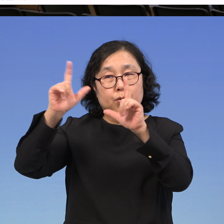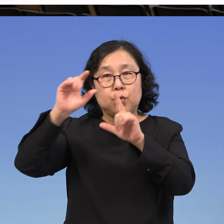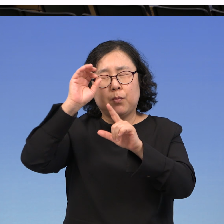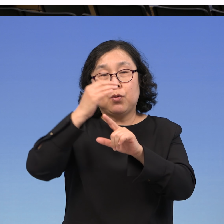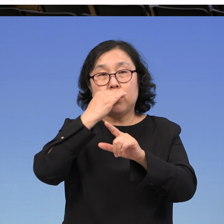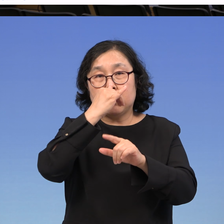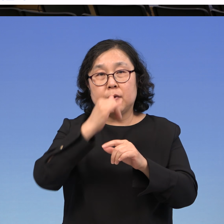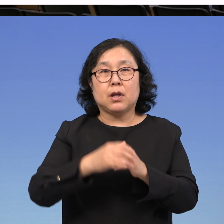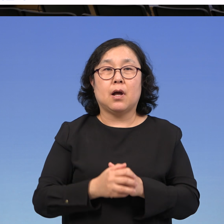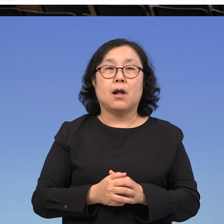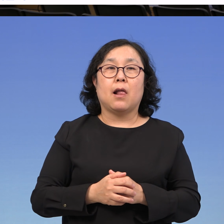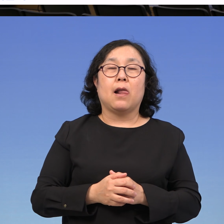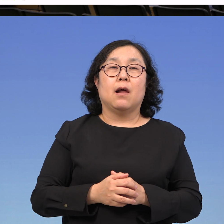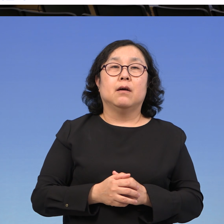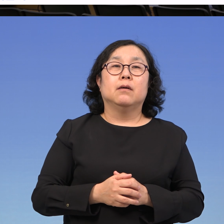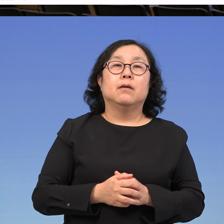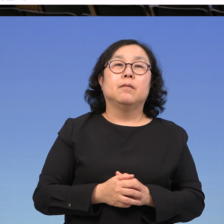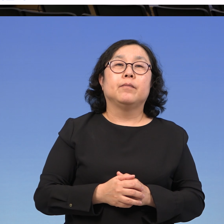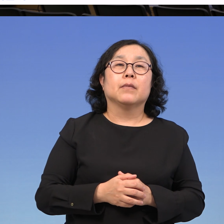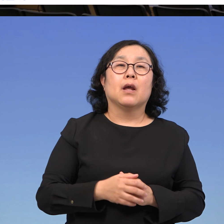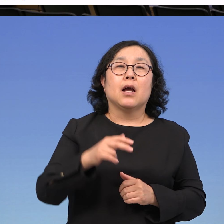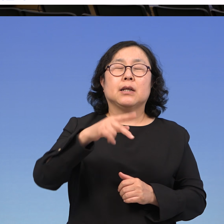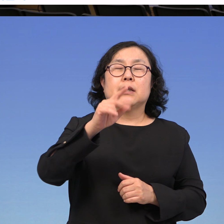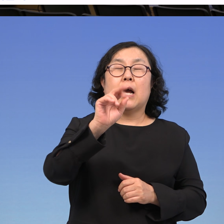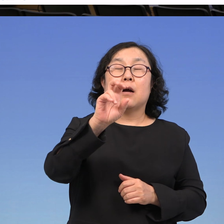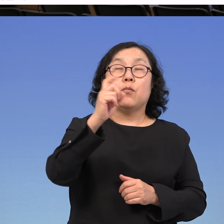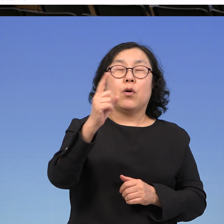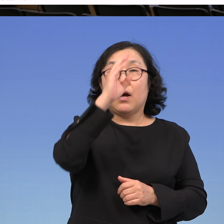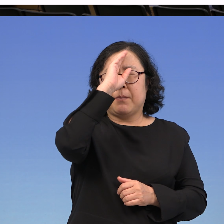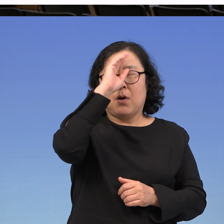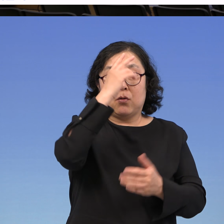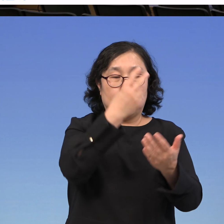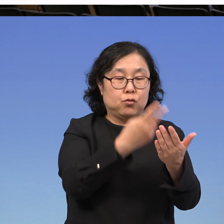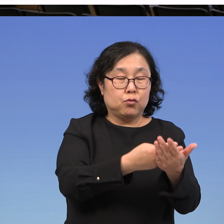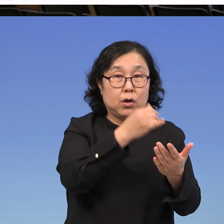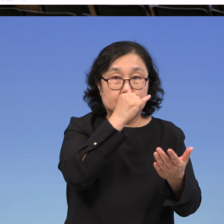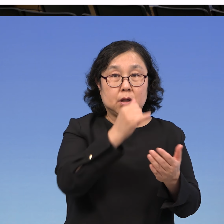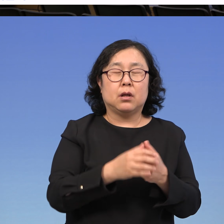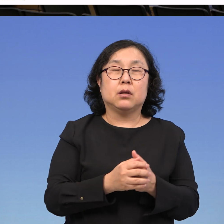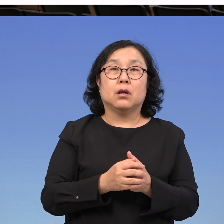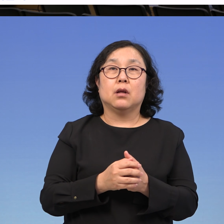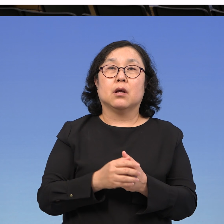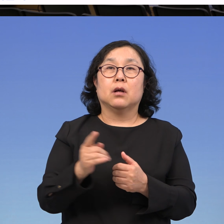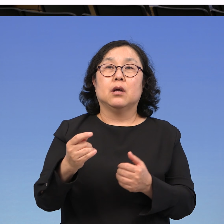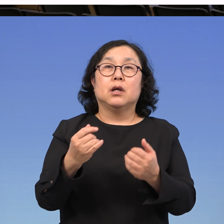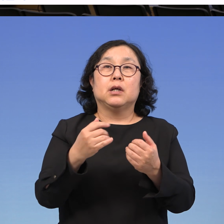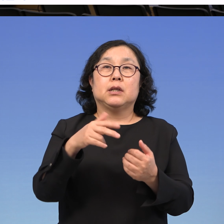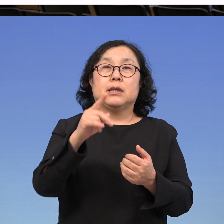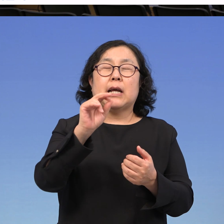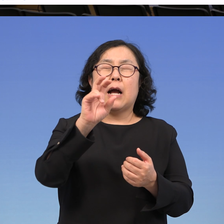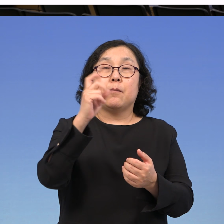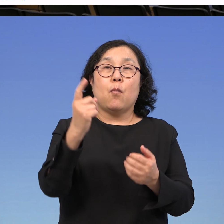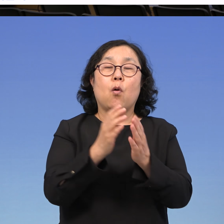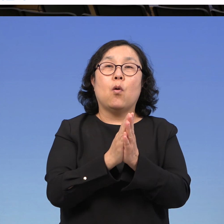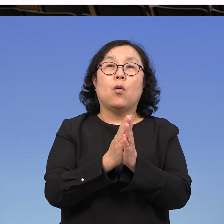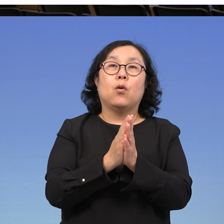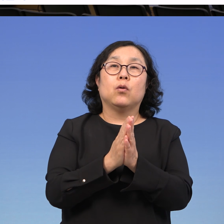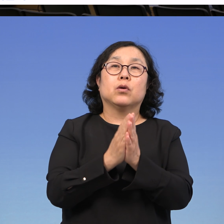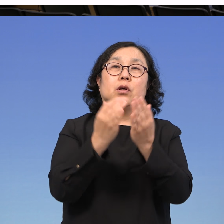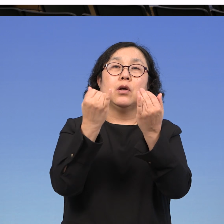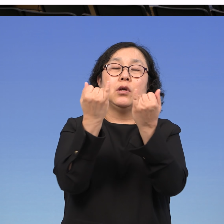시몬의 장모가 열병으로 누워 있는지라 사람들이 꼭 그 그 여자에 대하여 예수께 여짜오되 데 그 러면 서장 모임이 삐